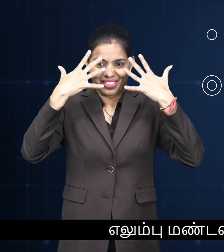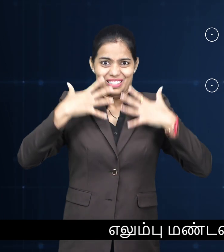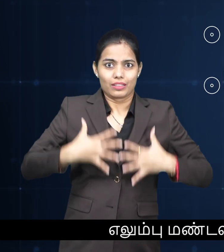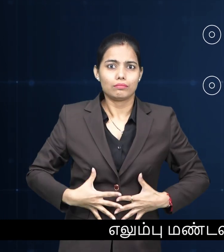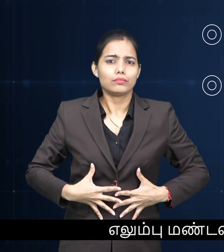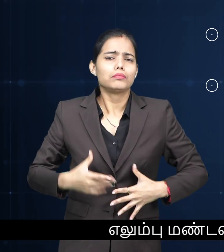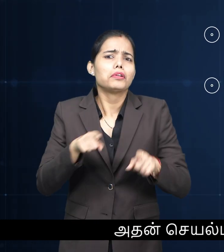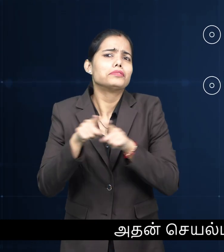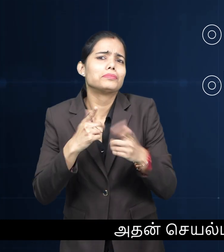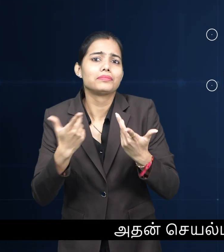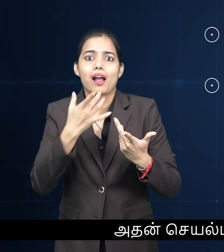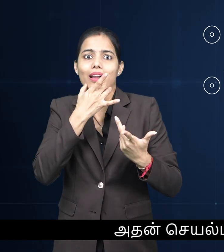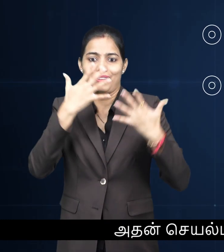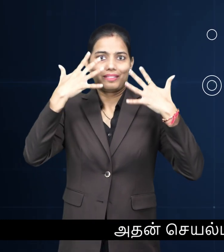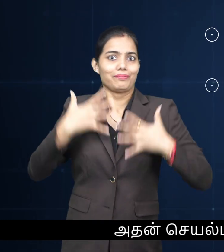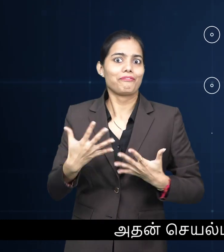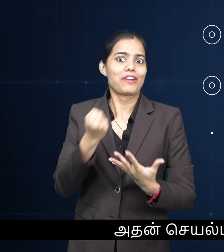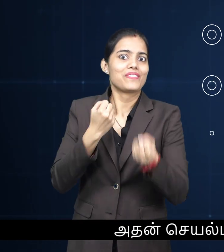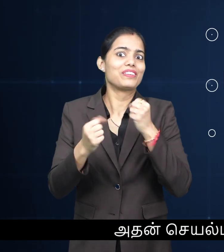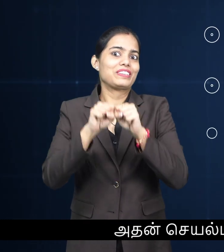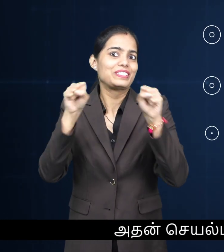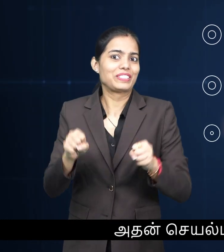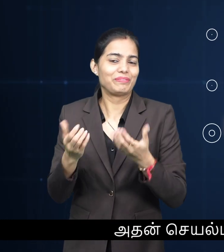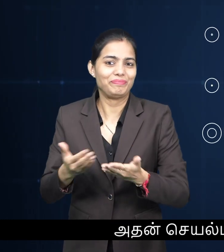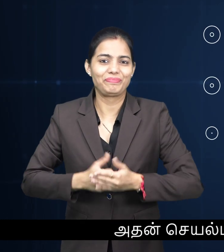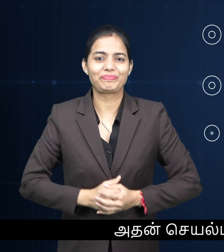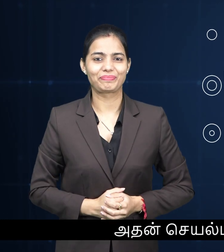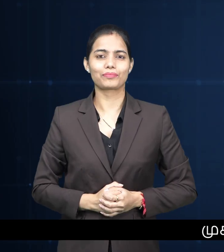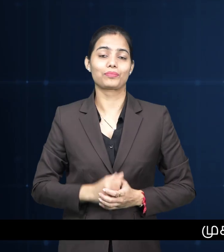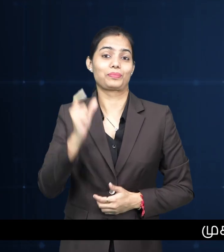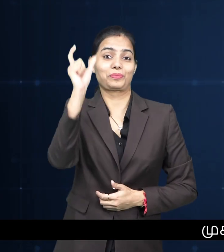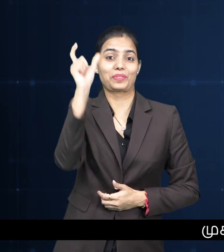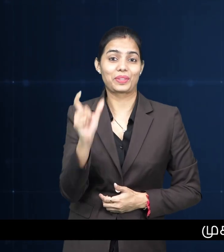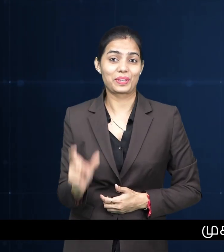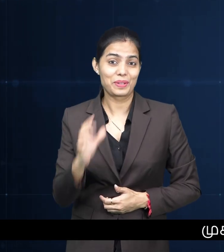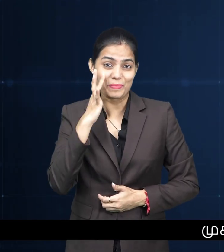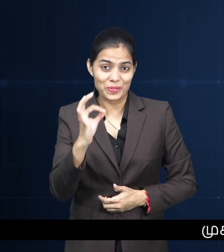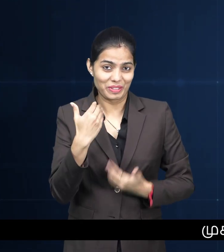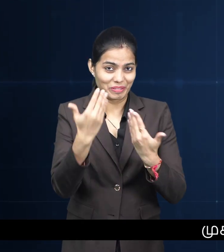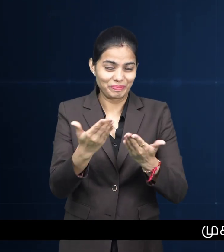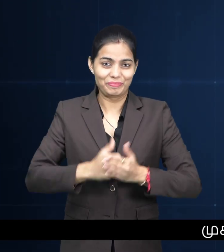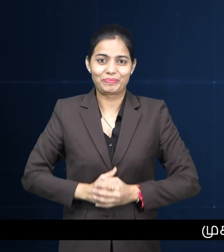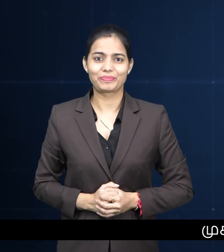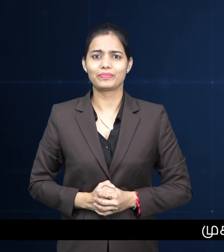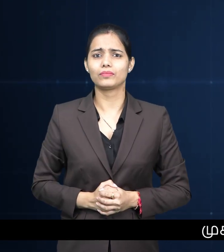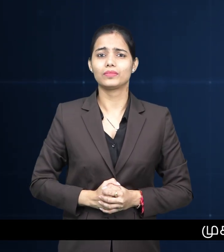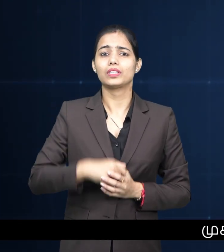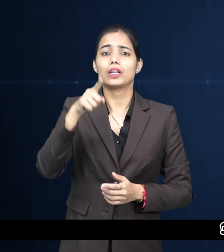எலும்பு மண்டலத்தை அடையாளம் கண்டு அதன் செயல்பாடுகளை விளக்க முடியும். முக்கிய சொற்கள்: